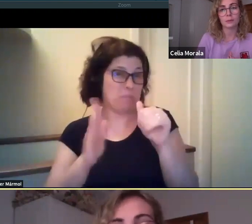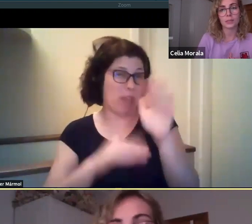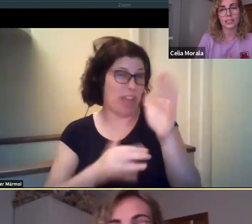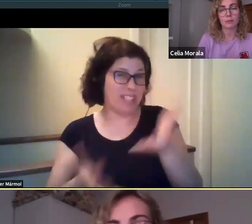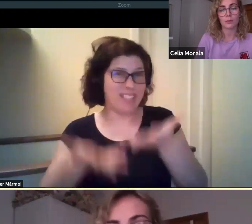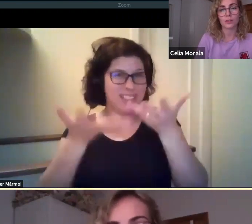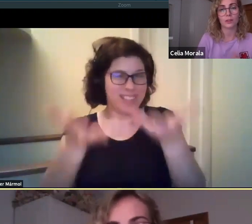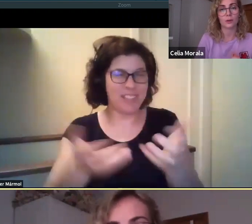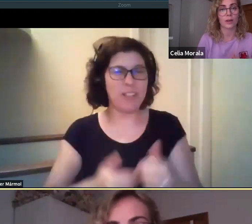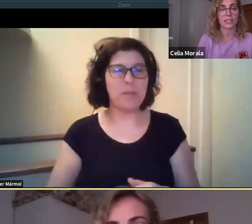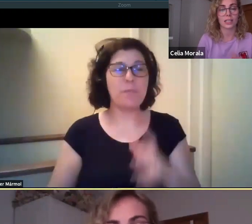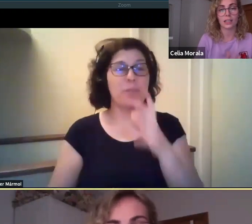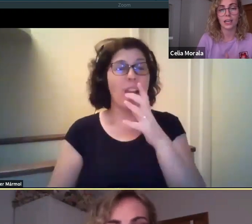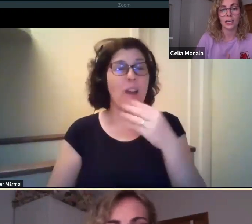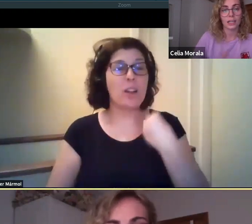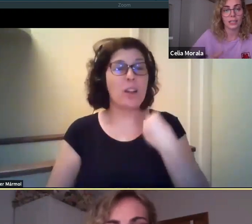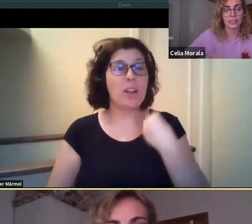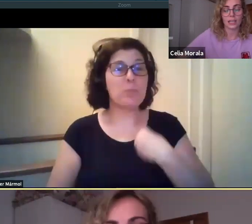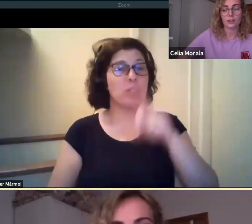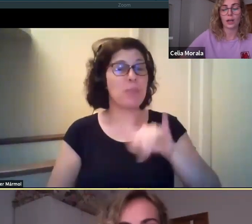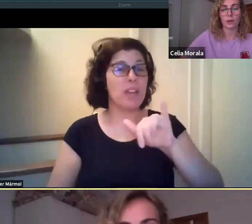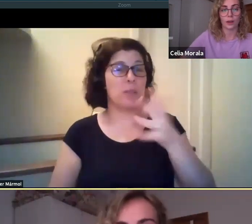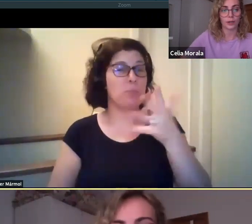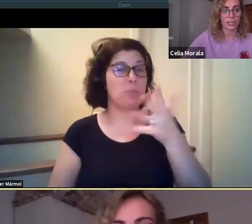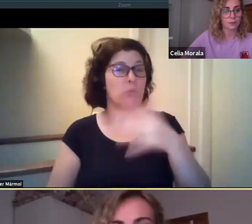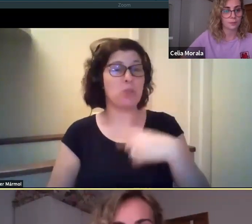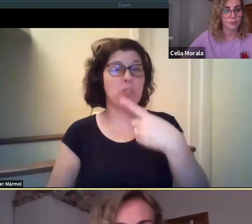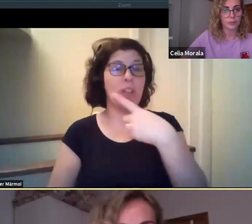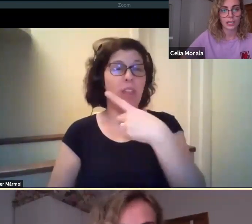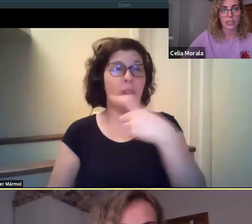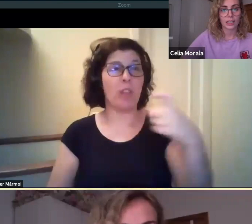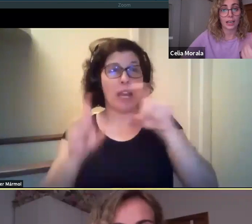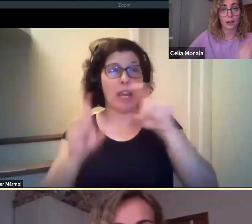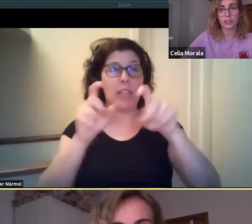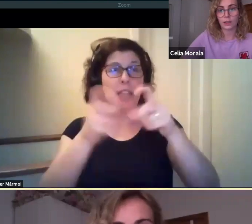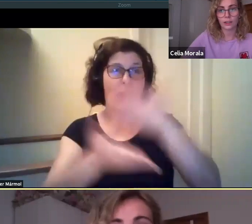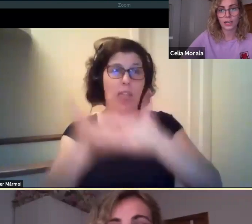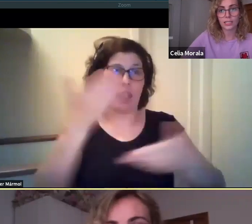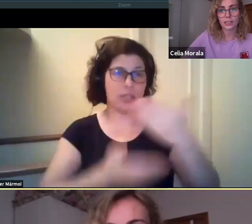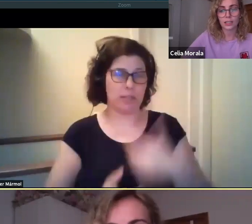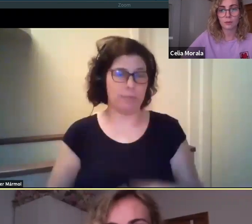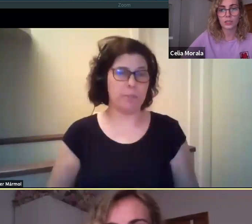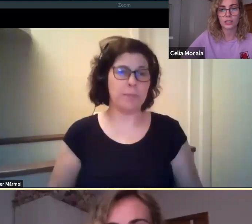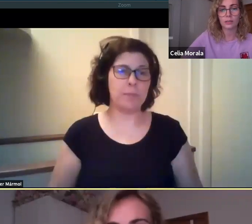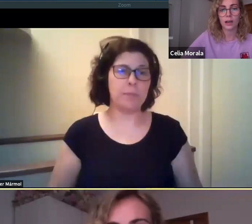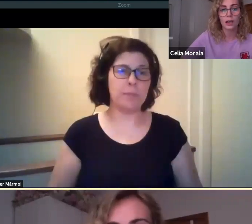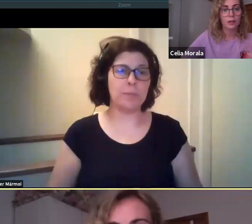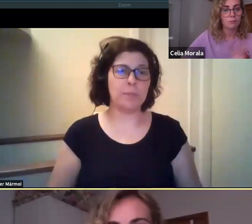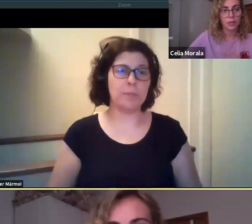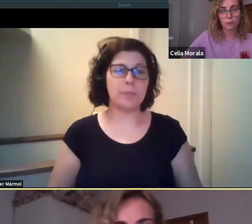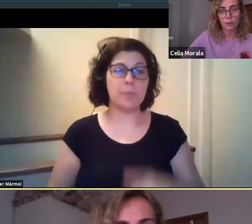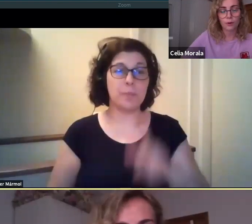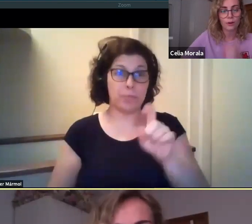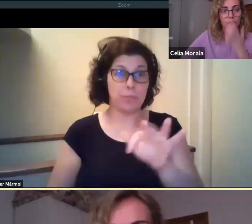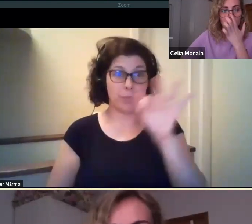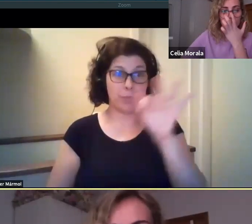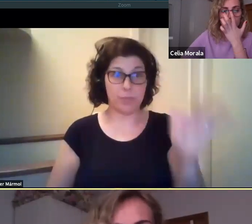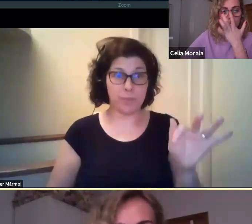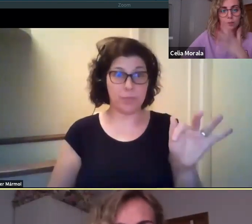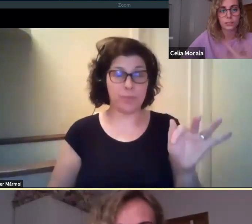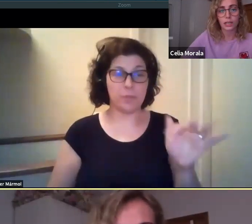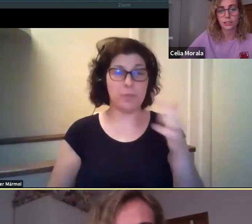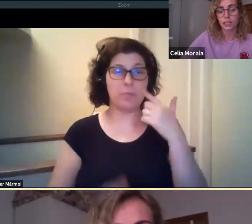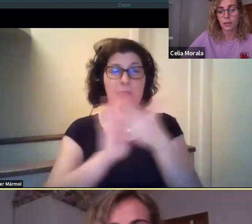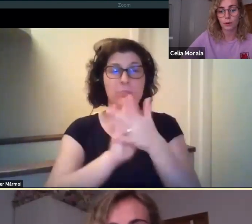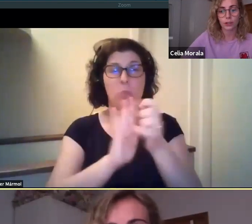actualmente también tenemos en torno a unas 100 entidades colaboradoras. A continuación, en la siguiente diapositiva, viene un poco resumido